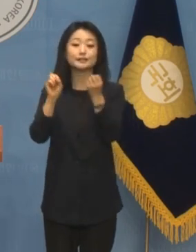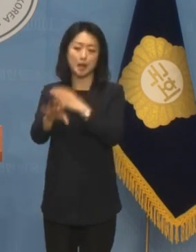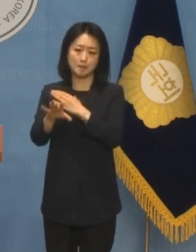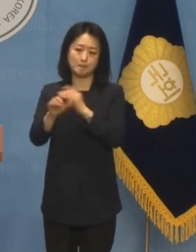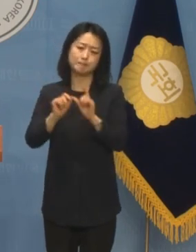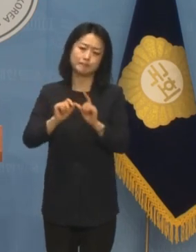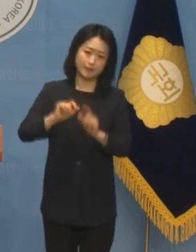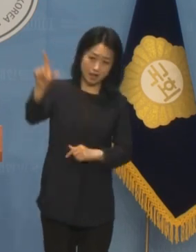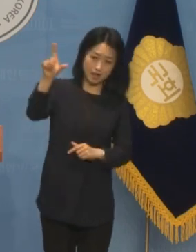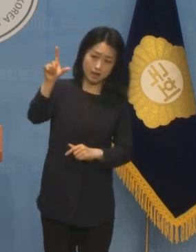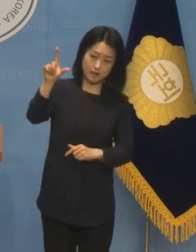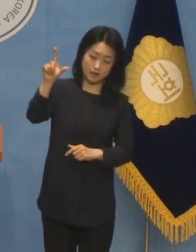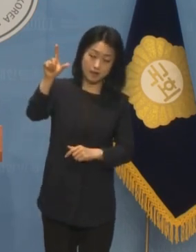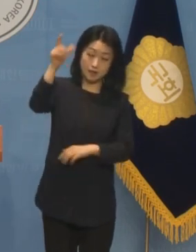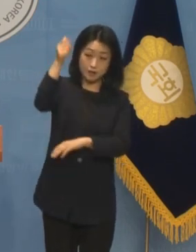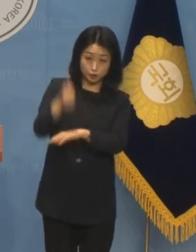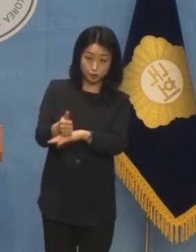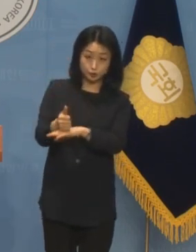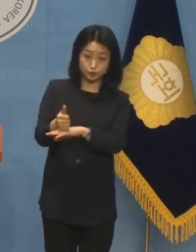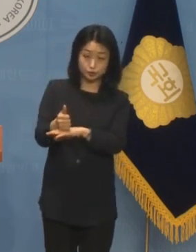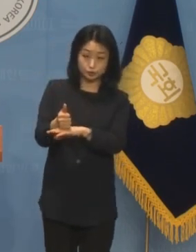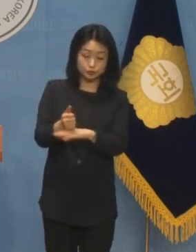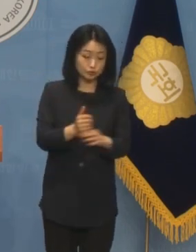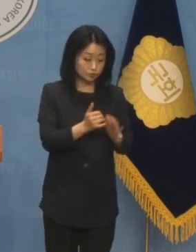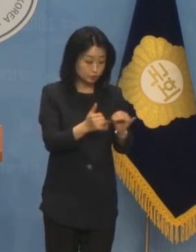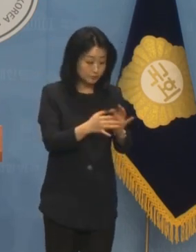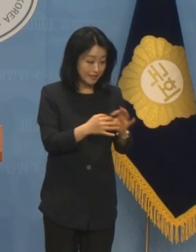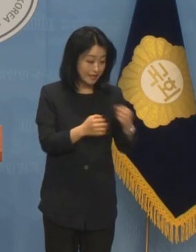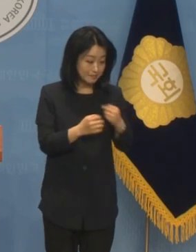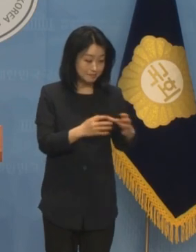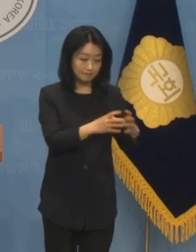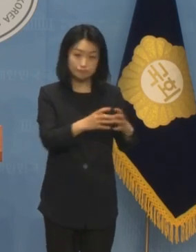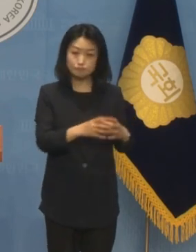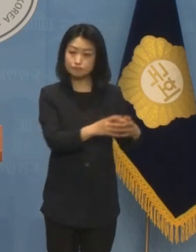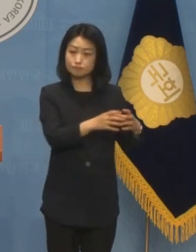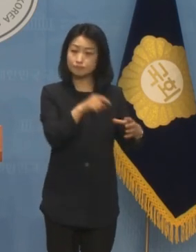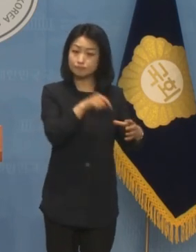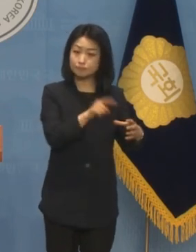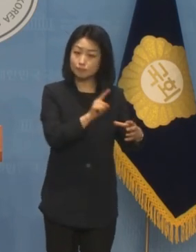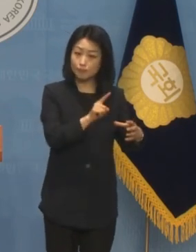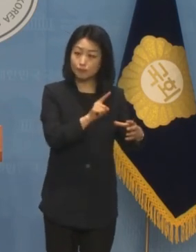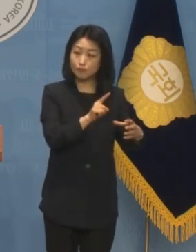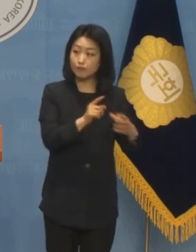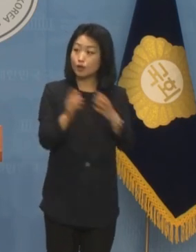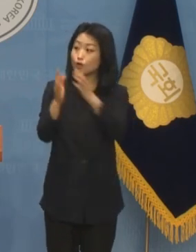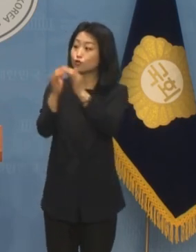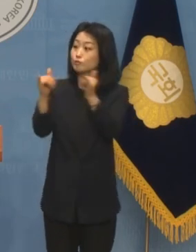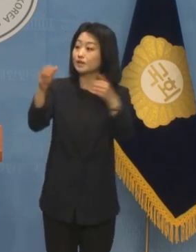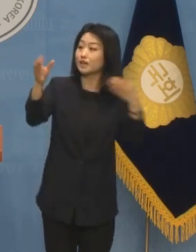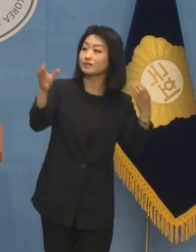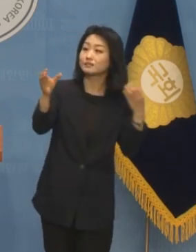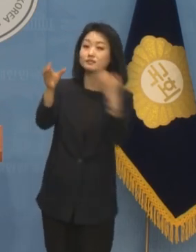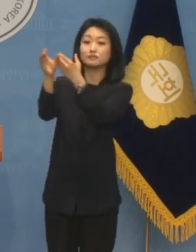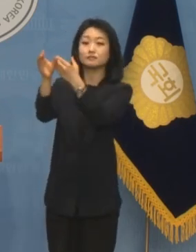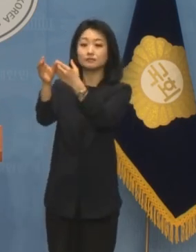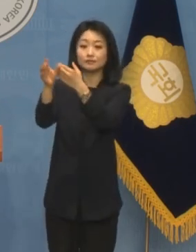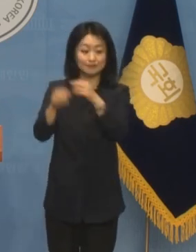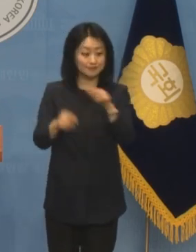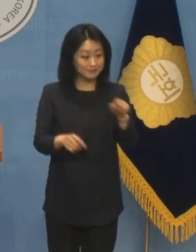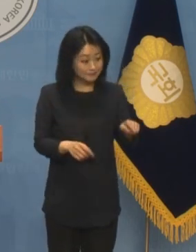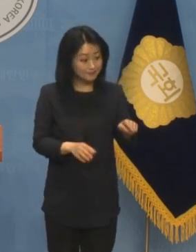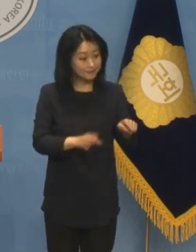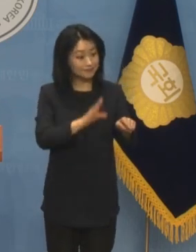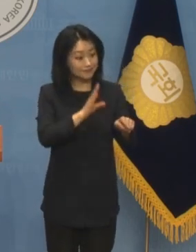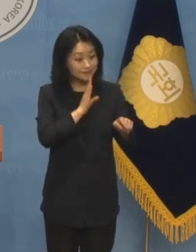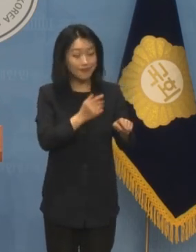높았습니다. 결국 국민의힘이란 단일 대우는 우리 국민의 정면으로 맞선 단일